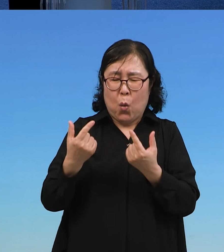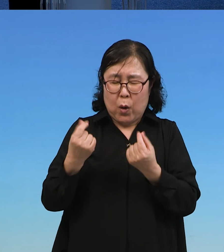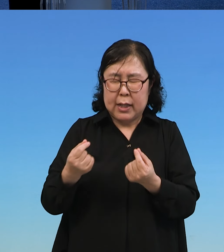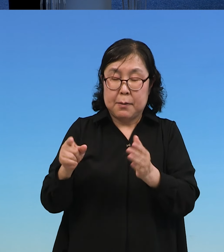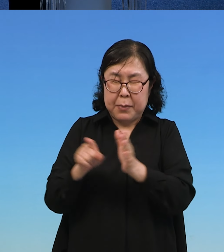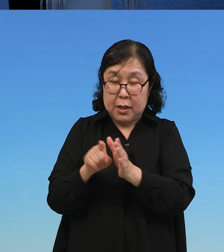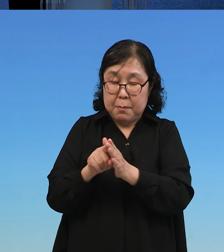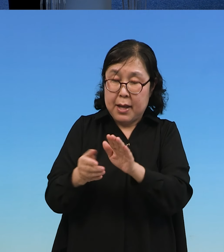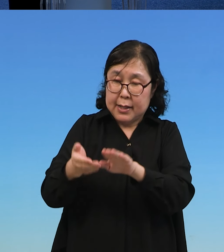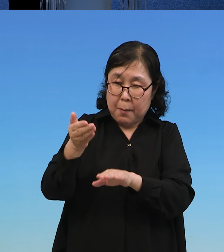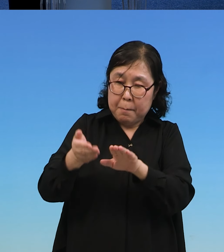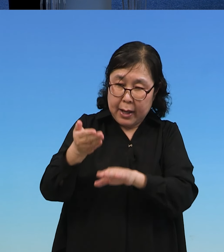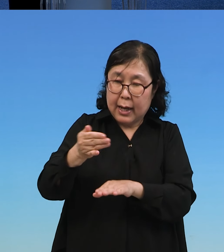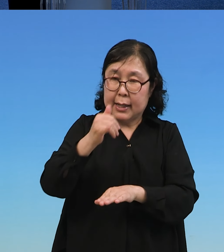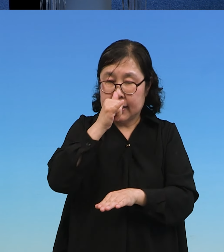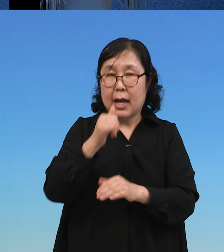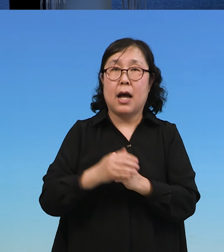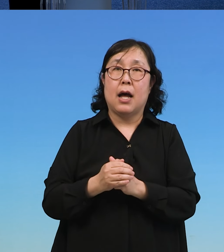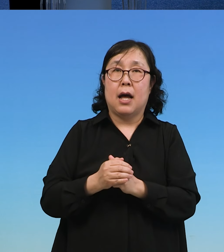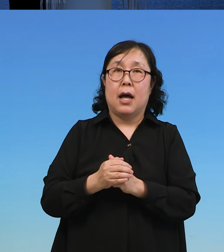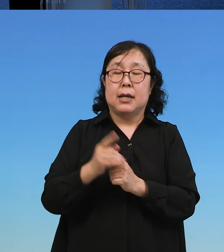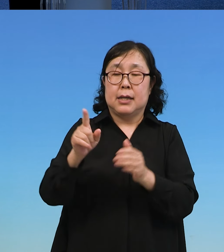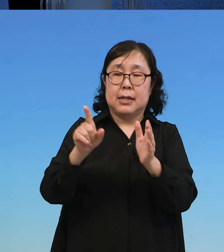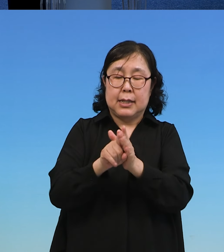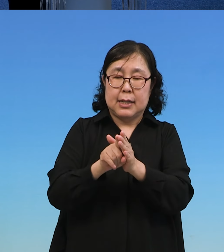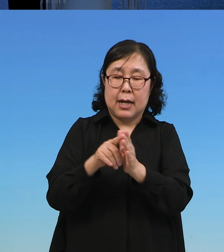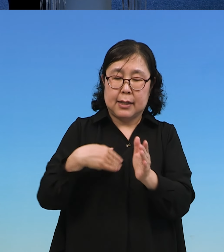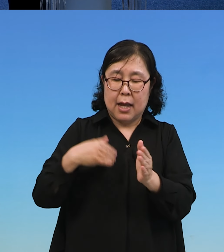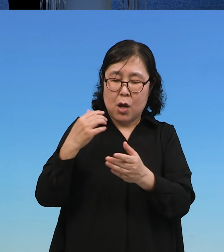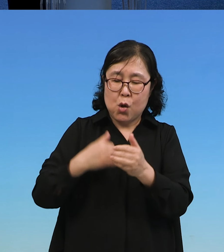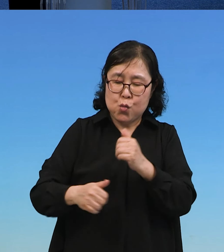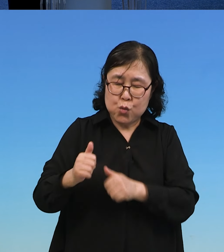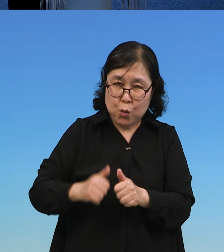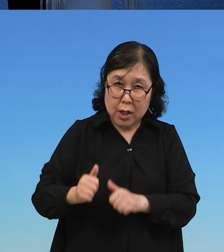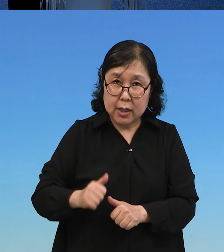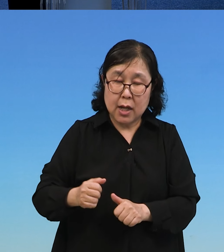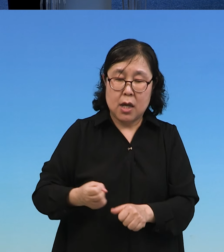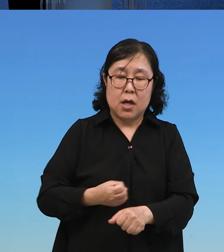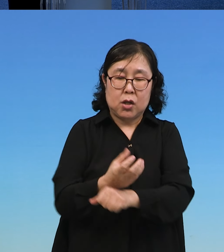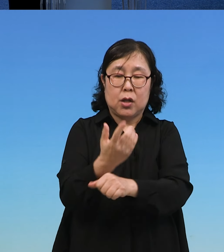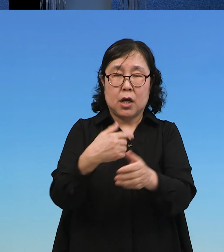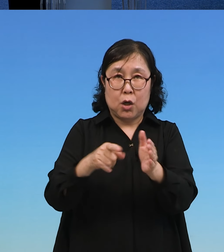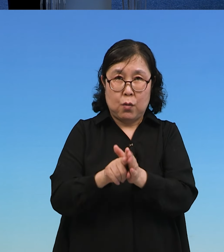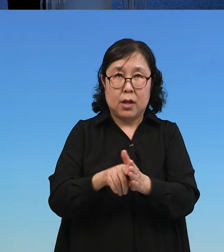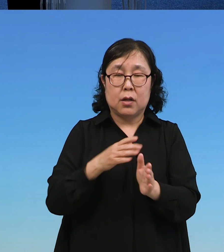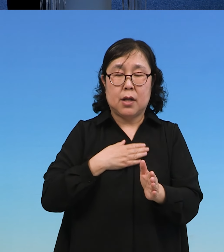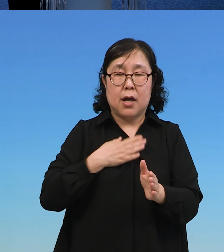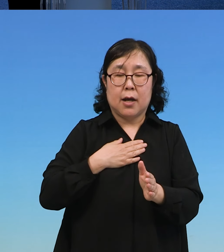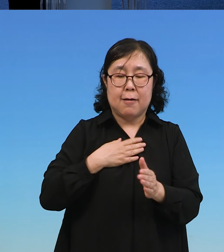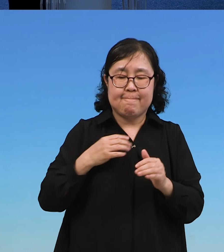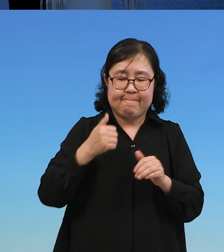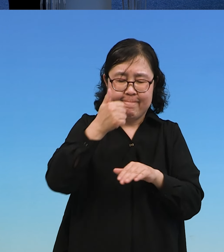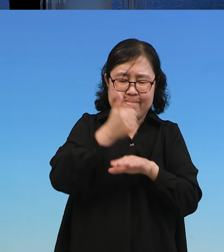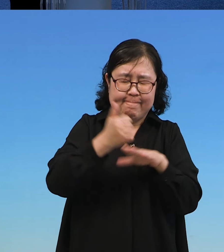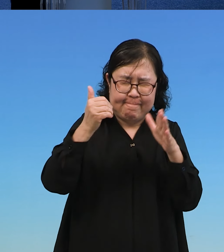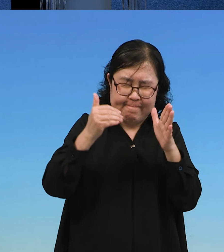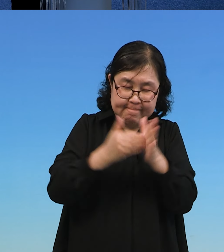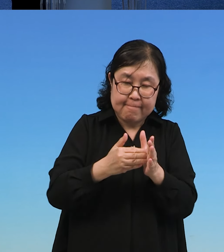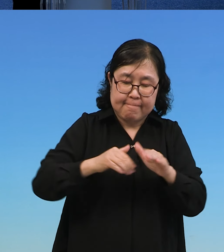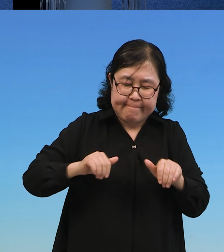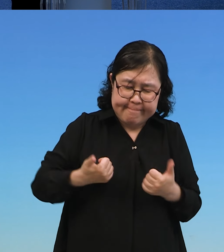있구나, 이 신앙 나도 후손에게 전하려면 이 삶 끝까지 살아내리라, 그렇게 하고